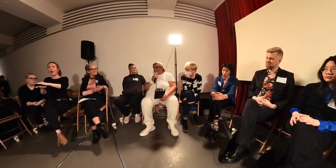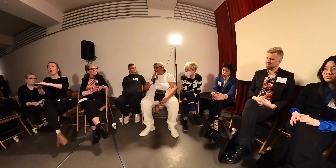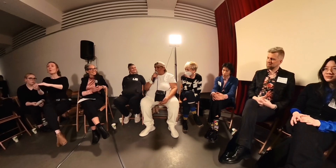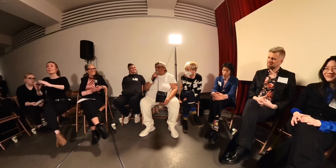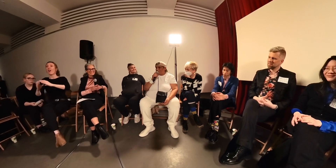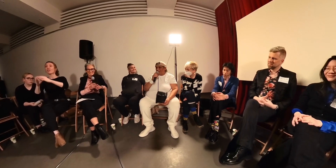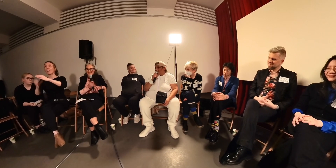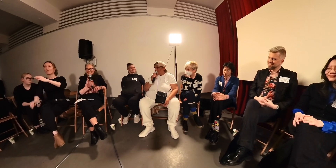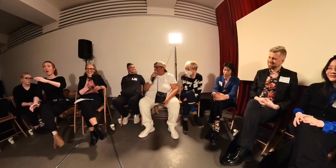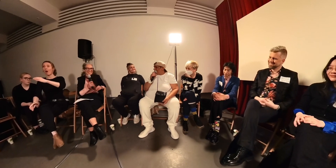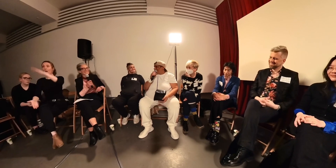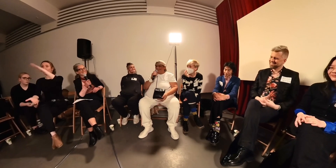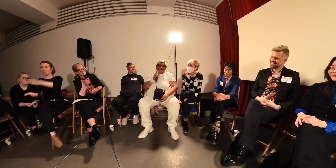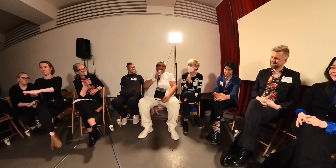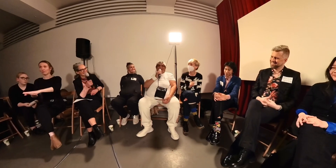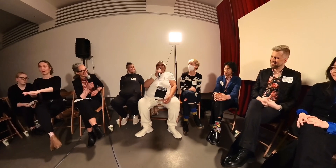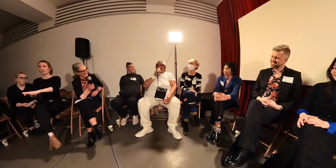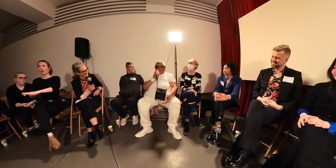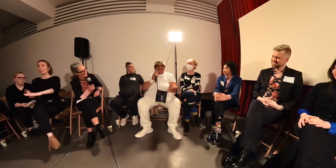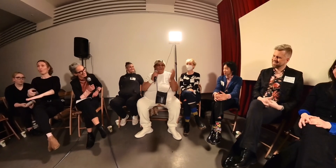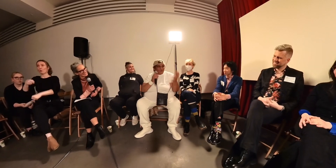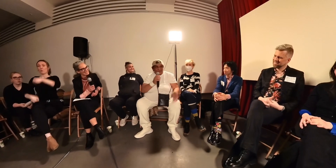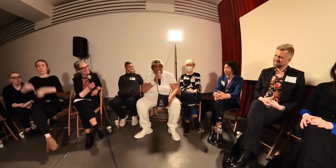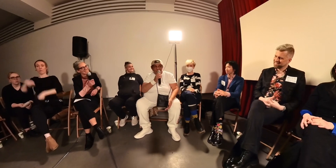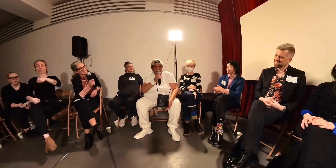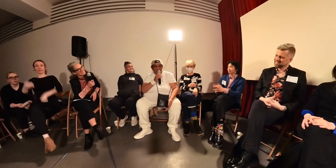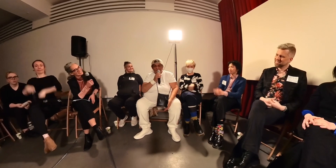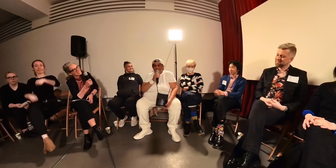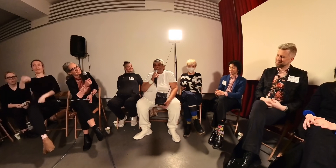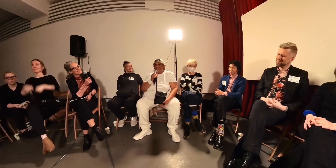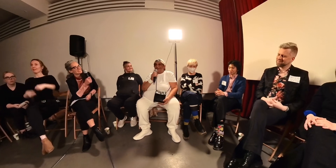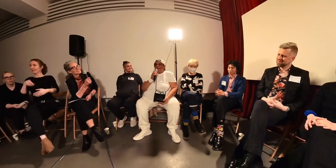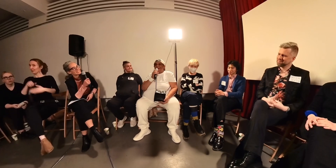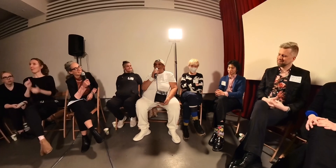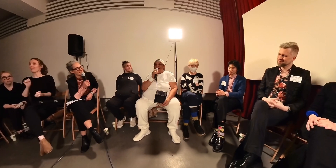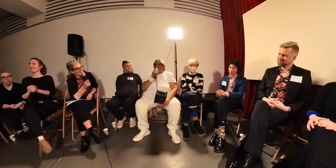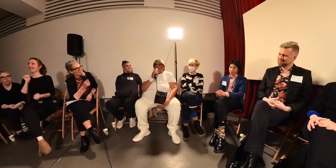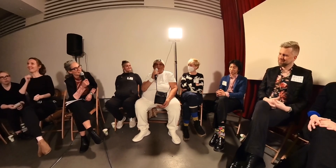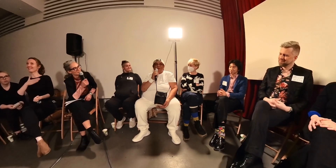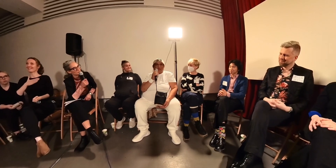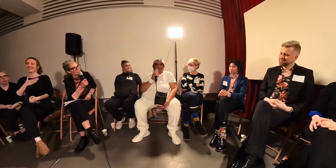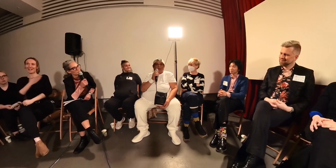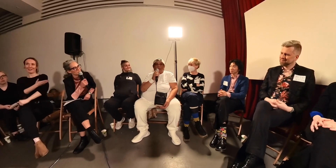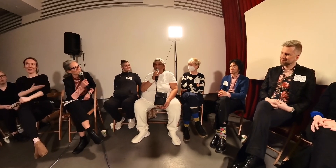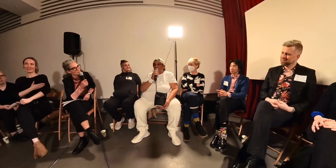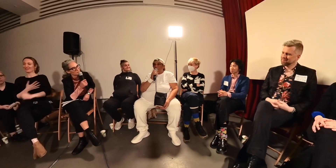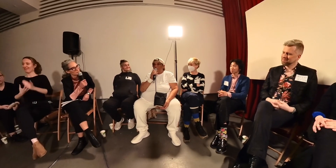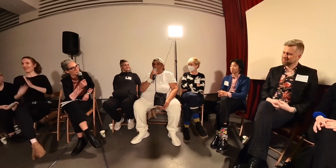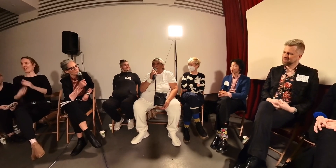po něm dupete jako po zelí. Tak se tisknou naše trička. A pak jsme